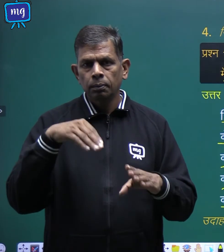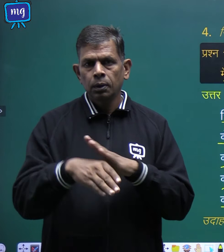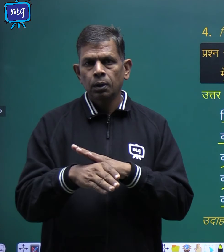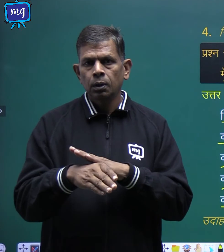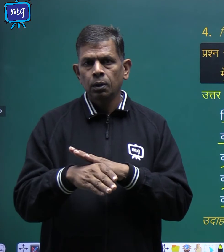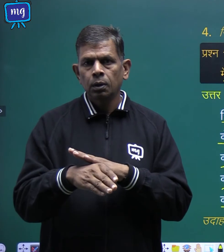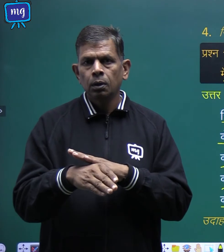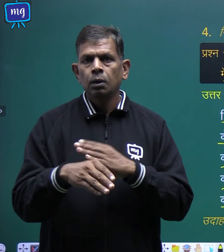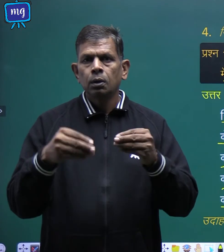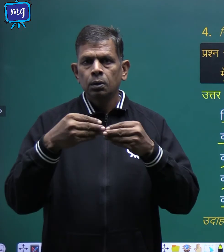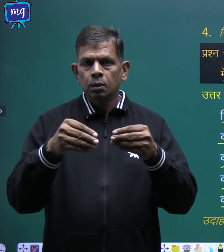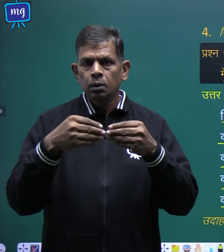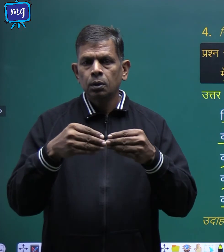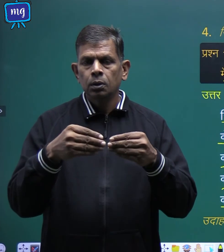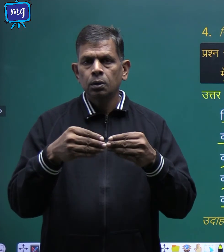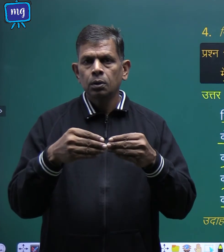झिल्ली युक्त